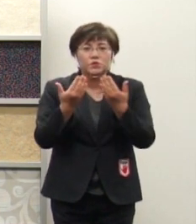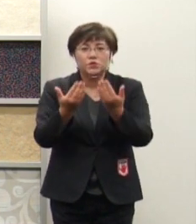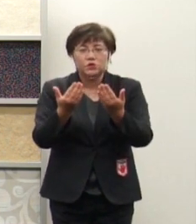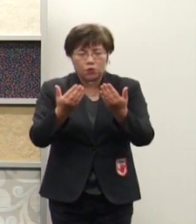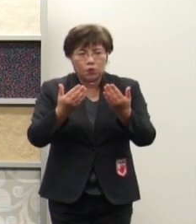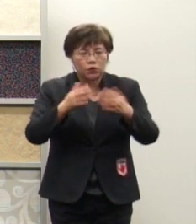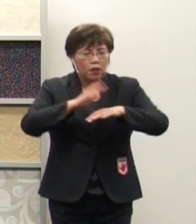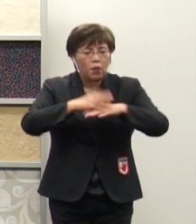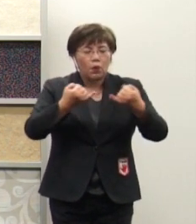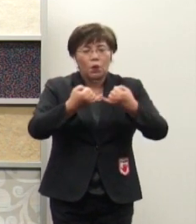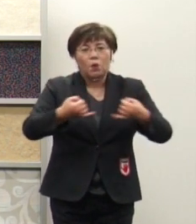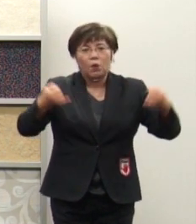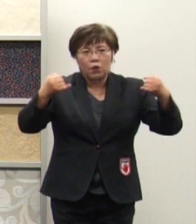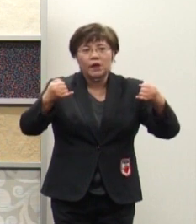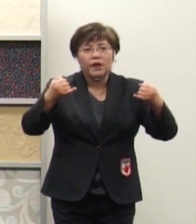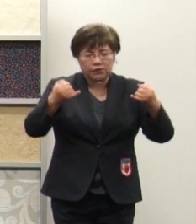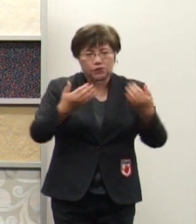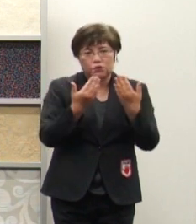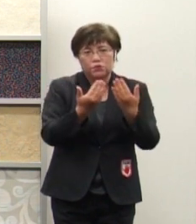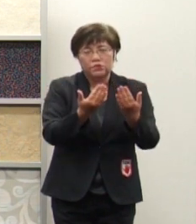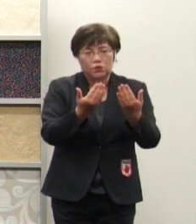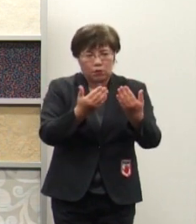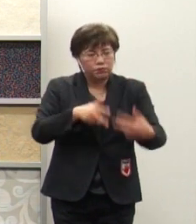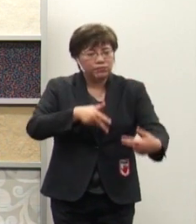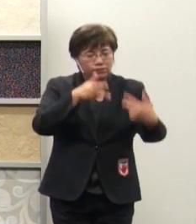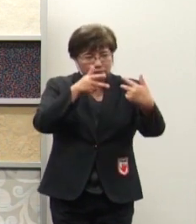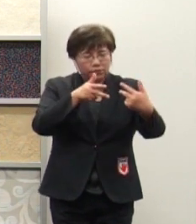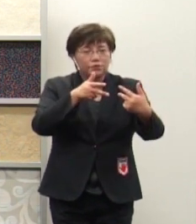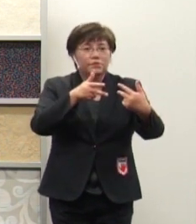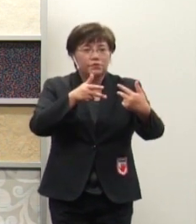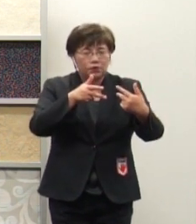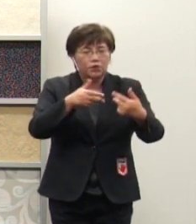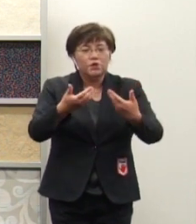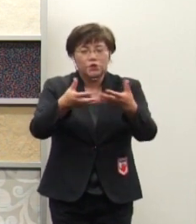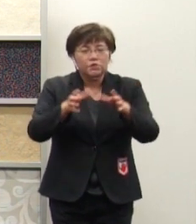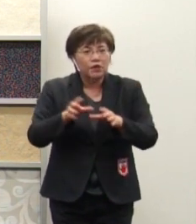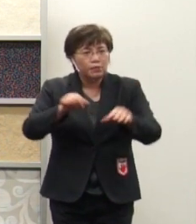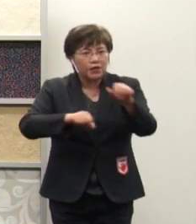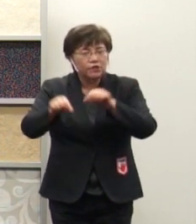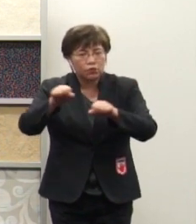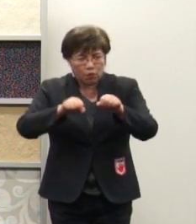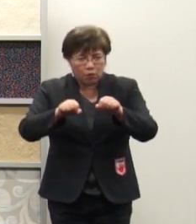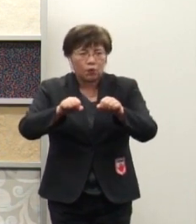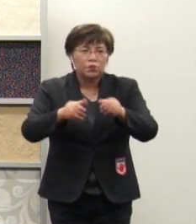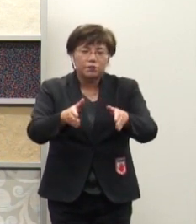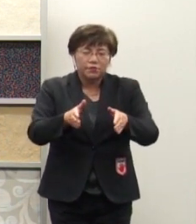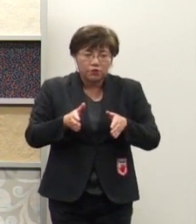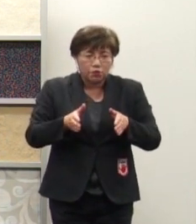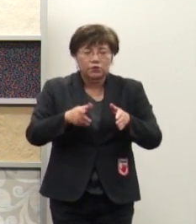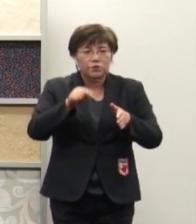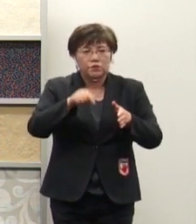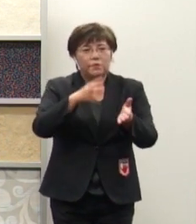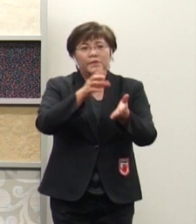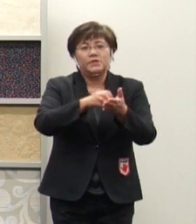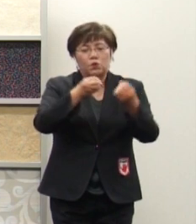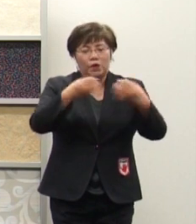業の実施、分散登校、部活動の自粛につきましては解除することといた